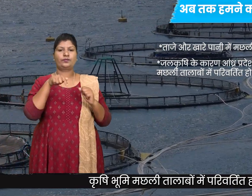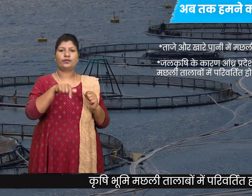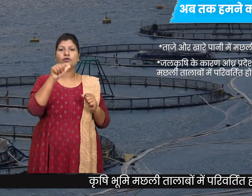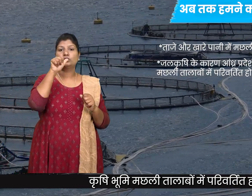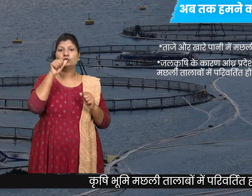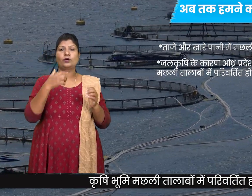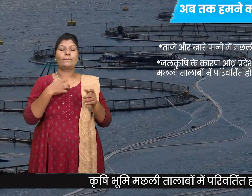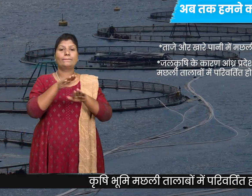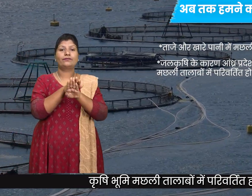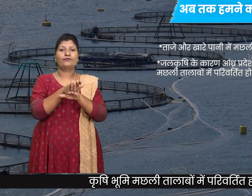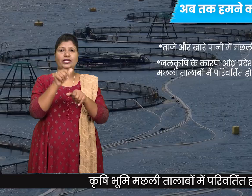में परिवर्तित हो गई है।